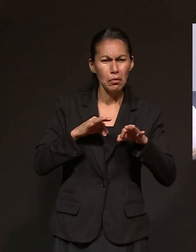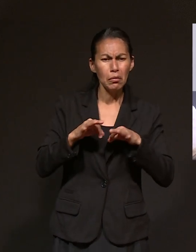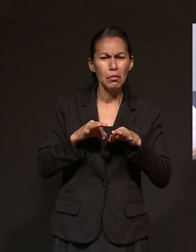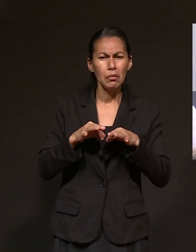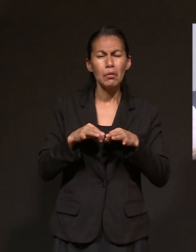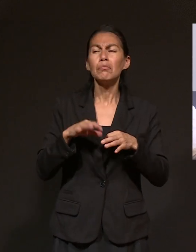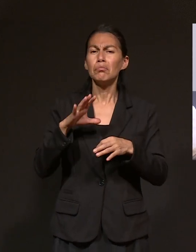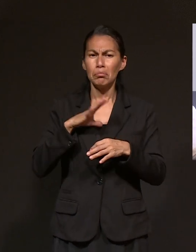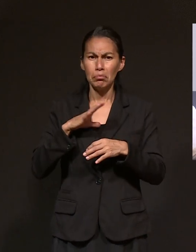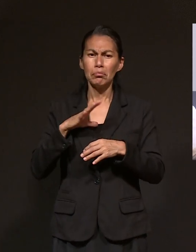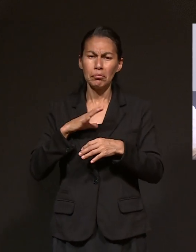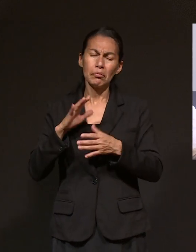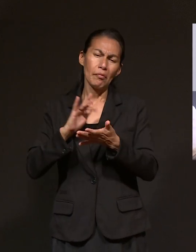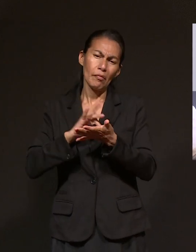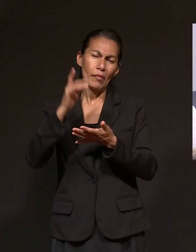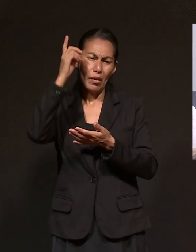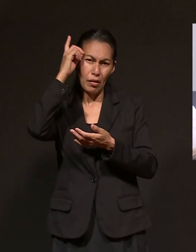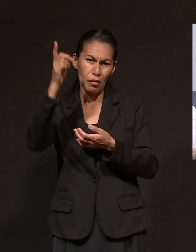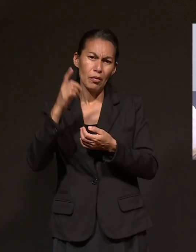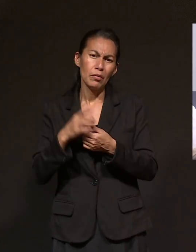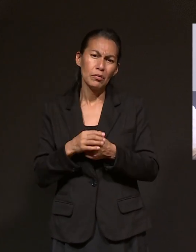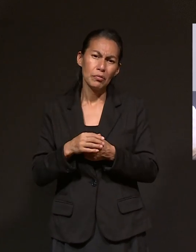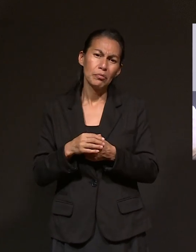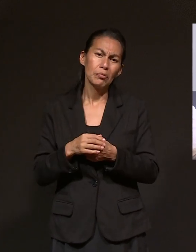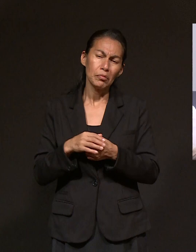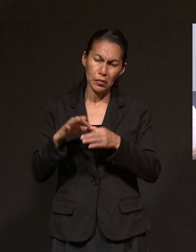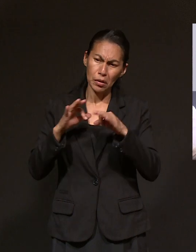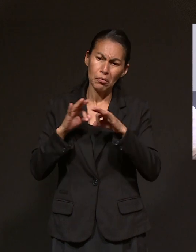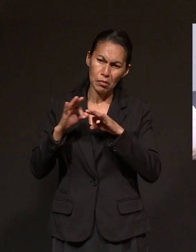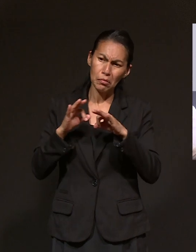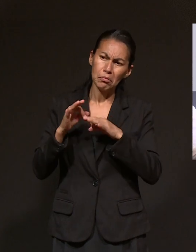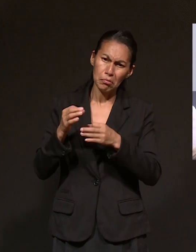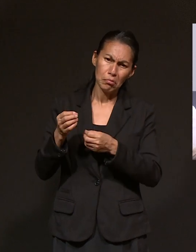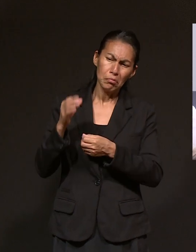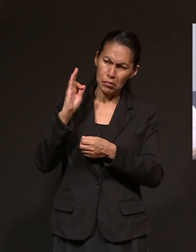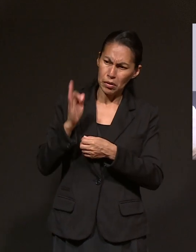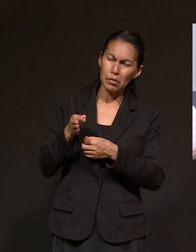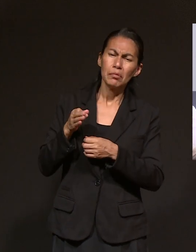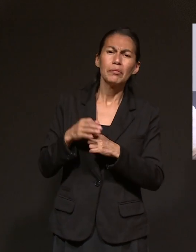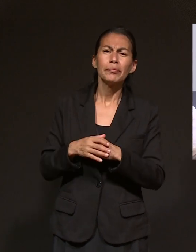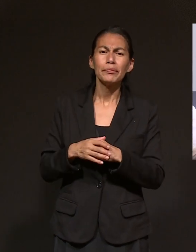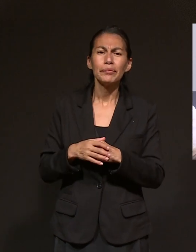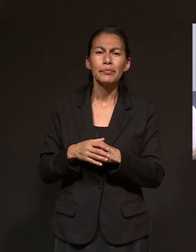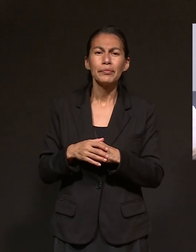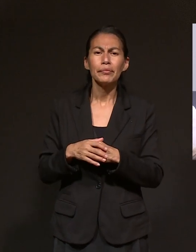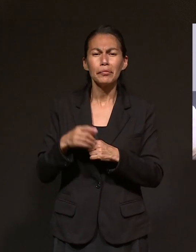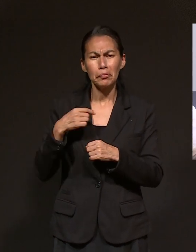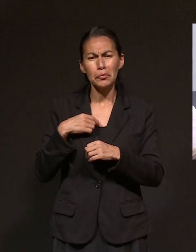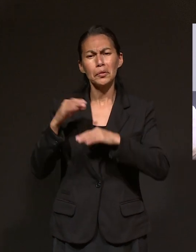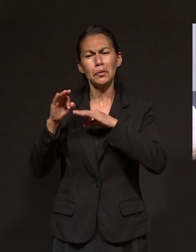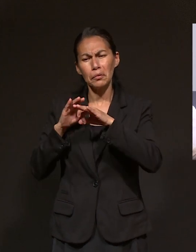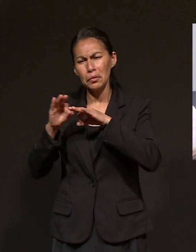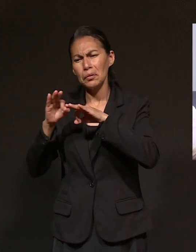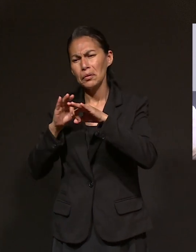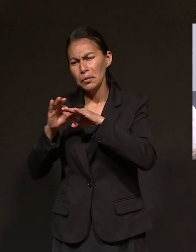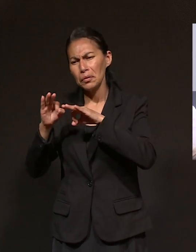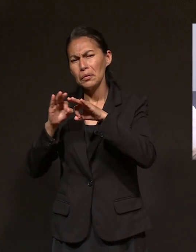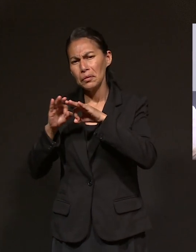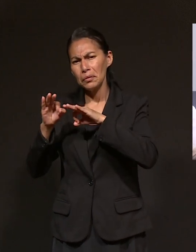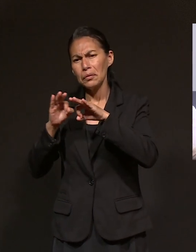en el Saúm. Y gracias a Dios, la licenciada Gabriela Abado me abrió las puertas. Trabajé ahí.